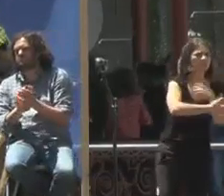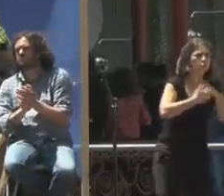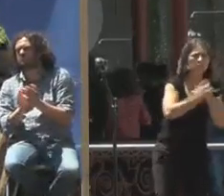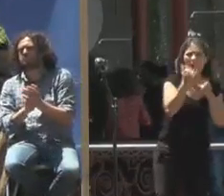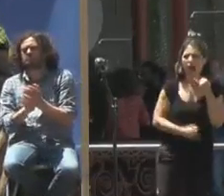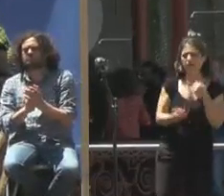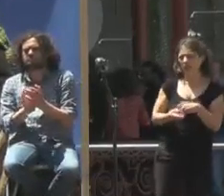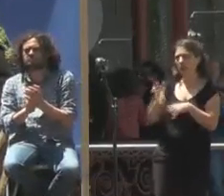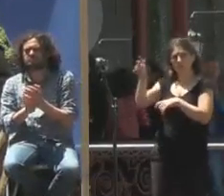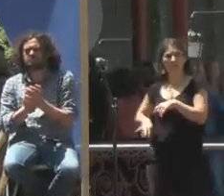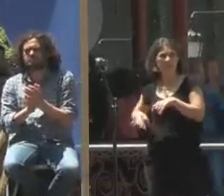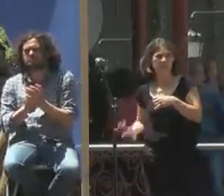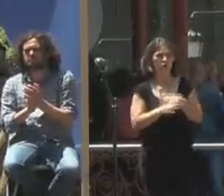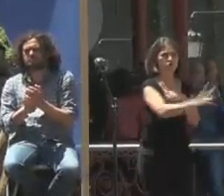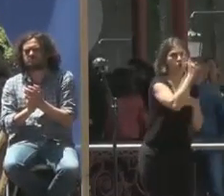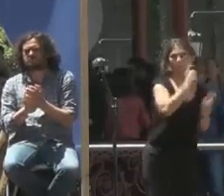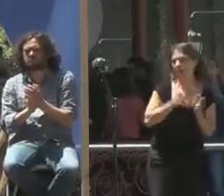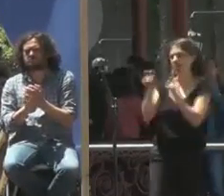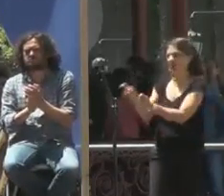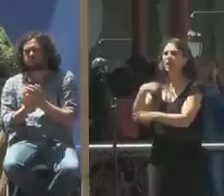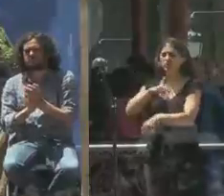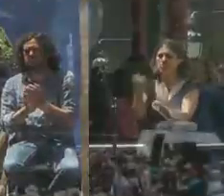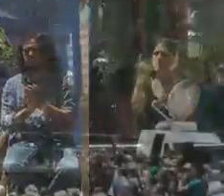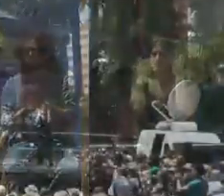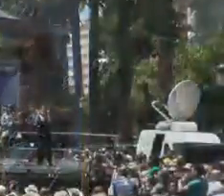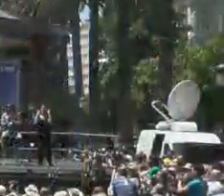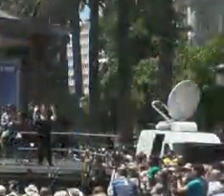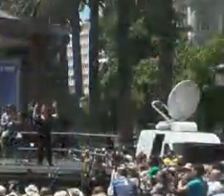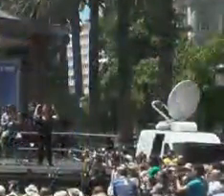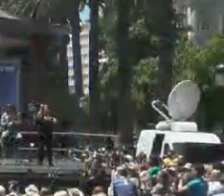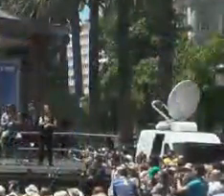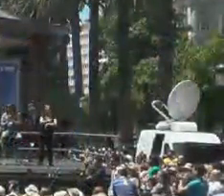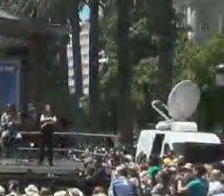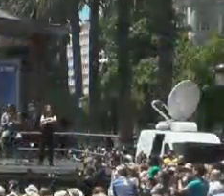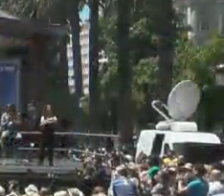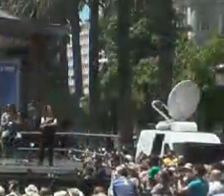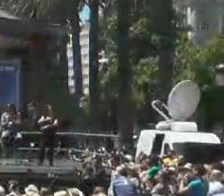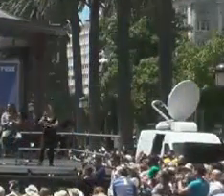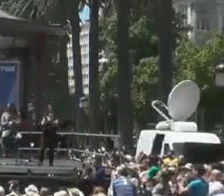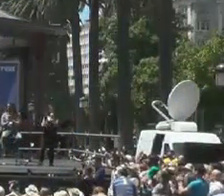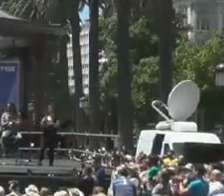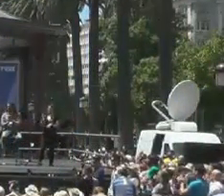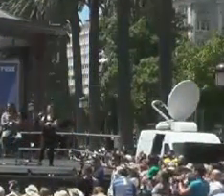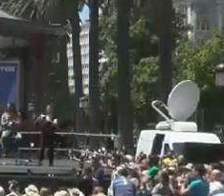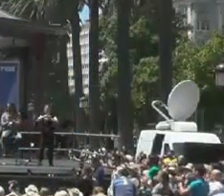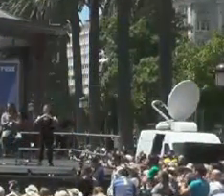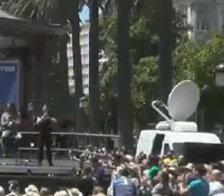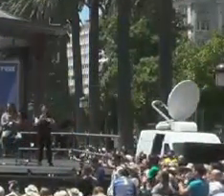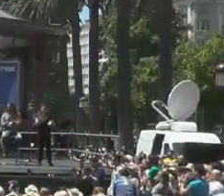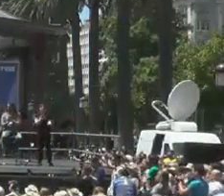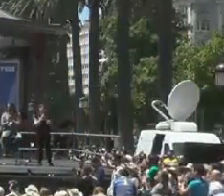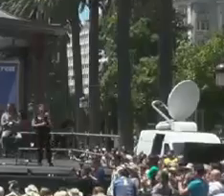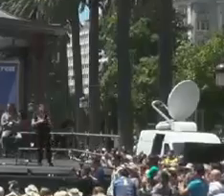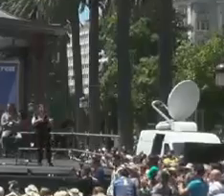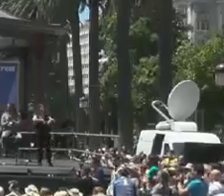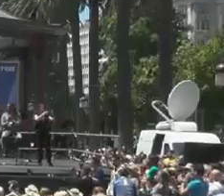a los ricos. A mí me enseñaron que un gobernante malo es alguien que mientras está destruyendo la costa gallega dice que son